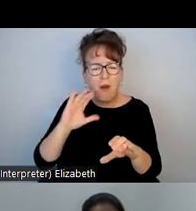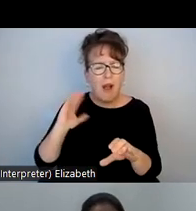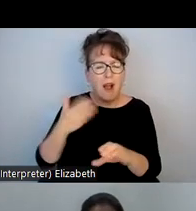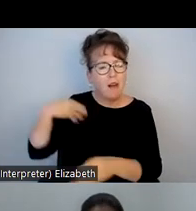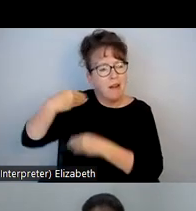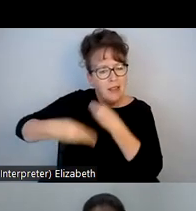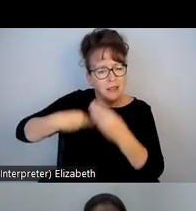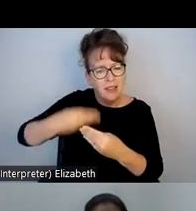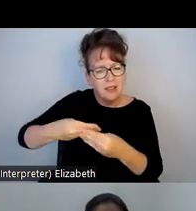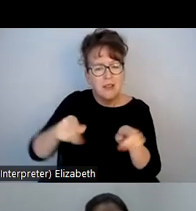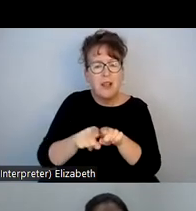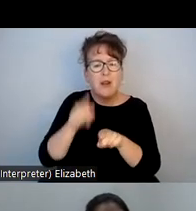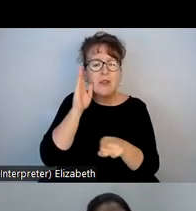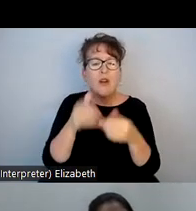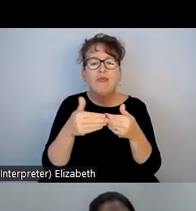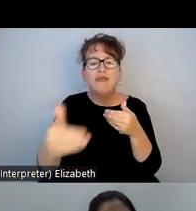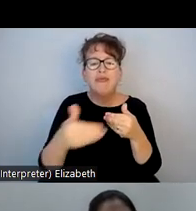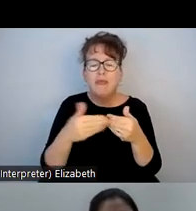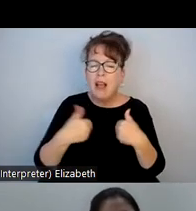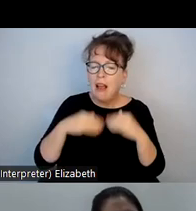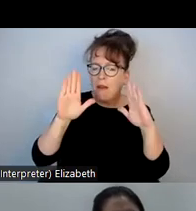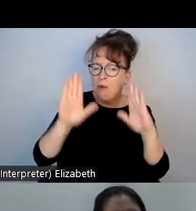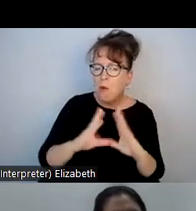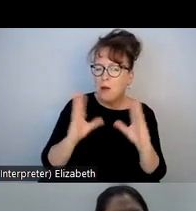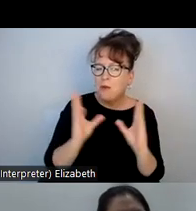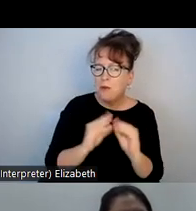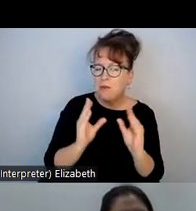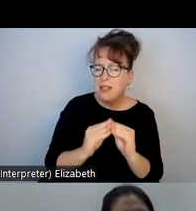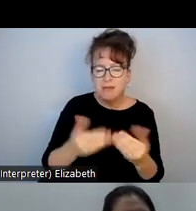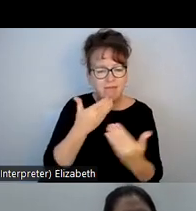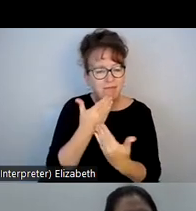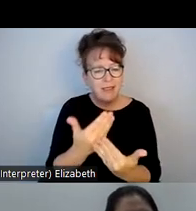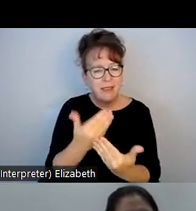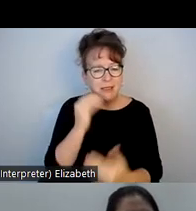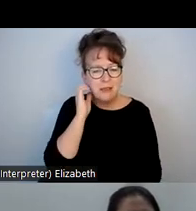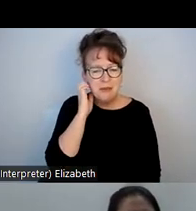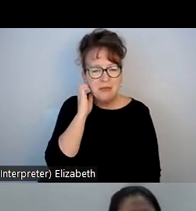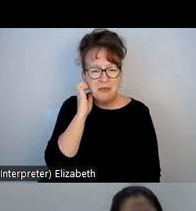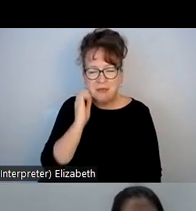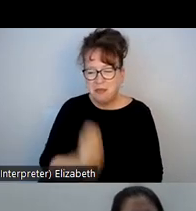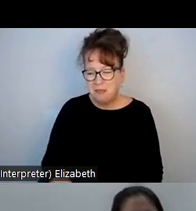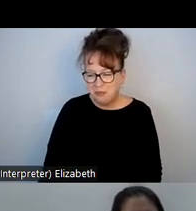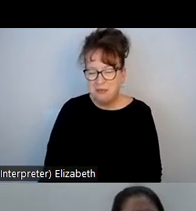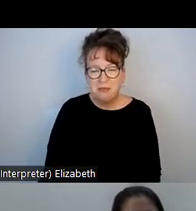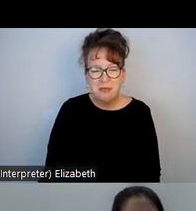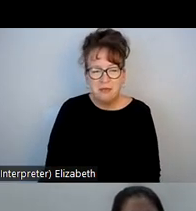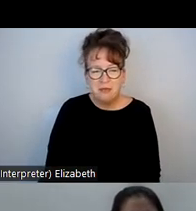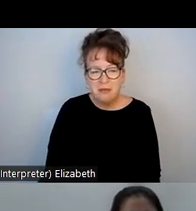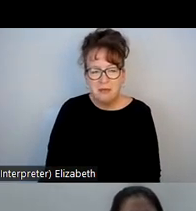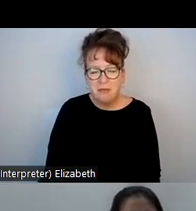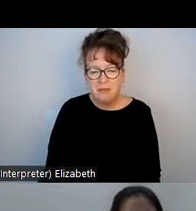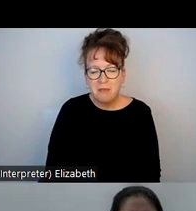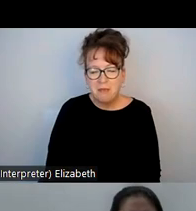ferretti que es nuestra cheer Woman y y espero que tengan muy buena reunión y darle las